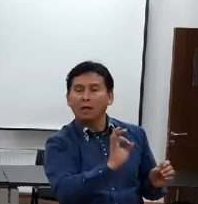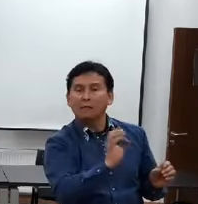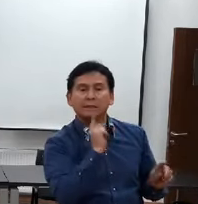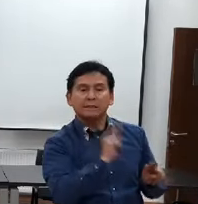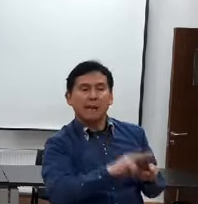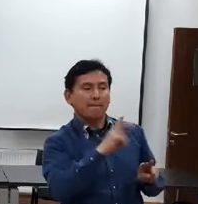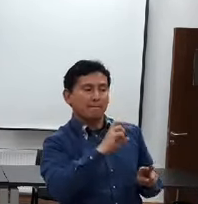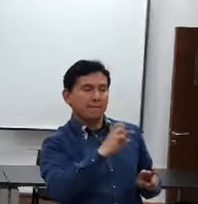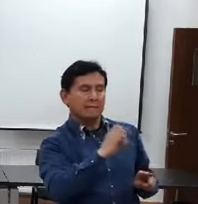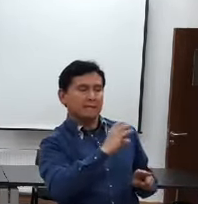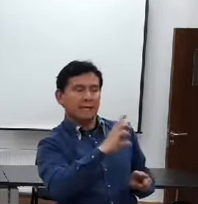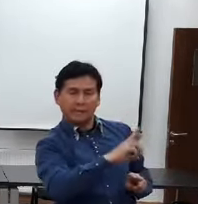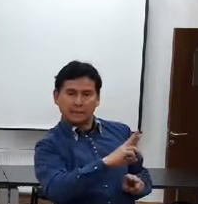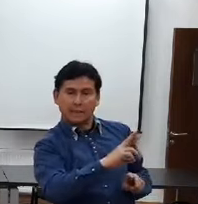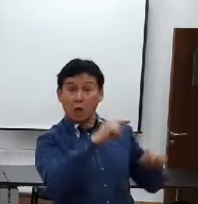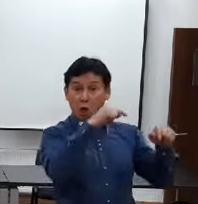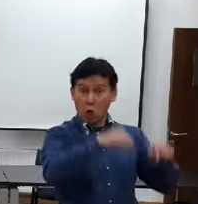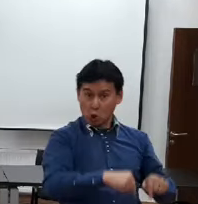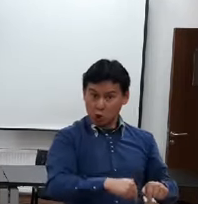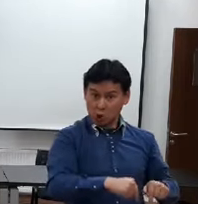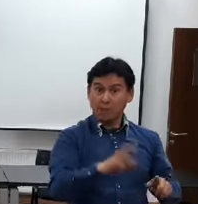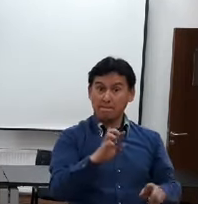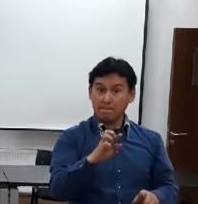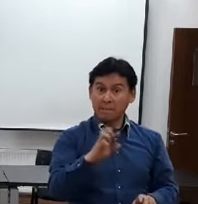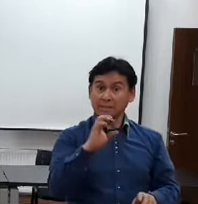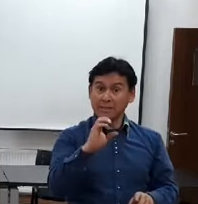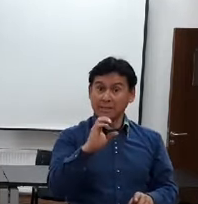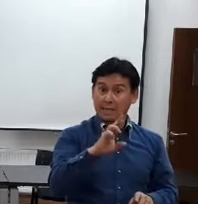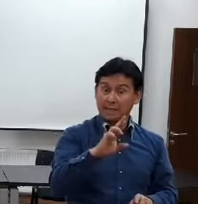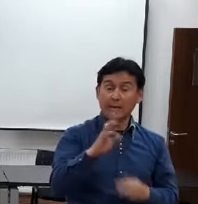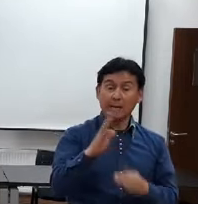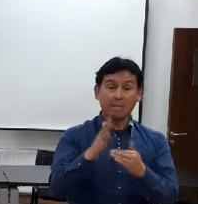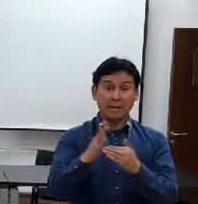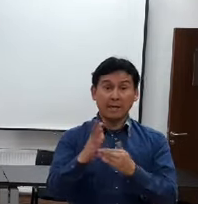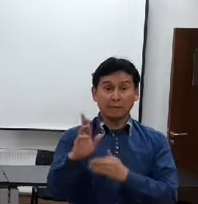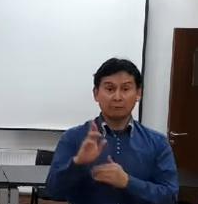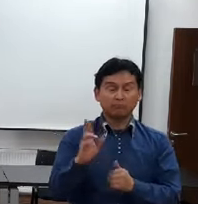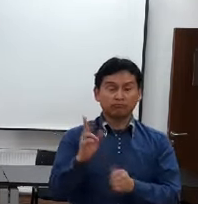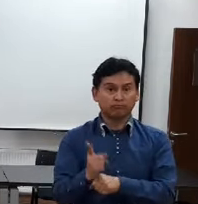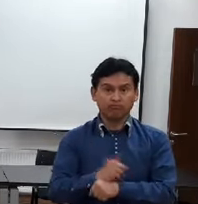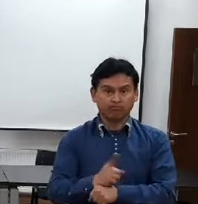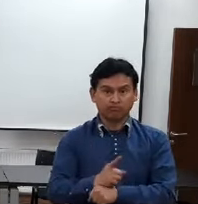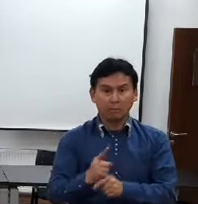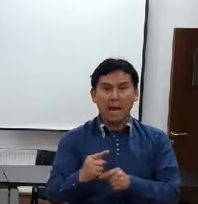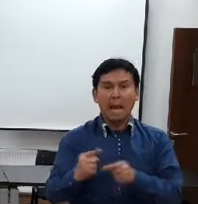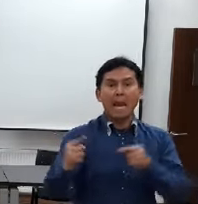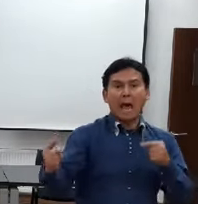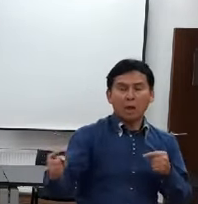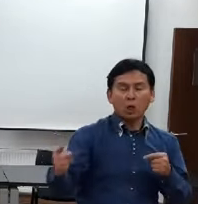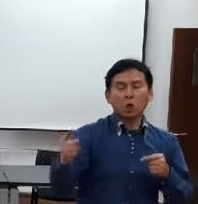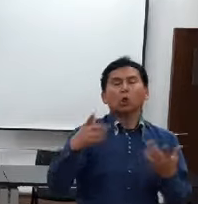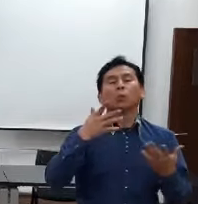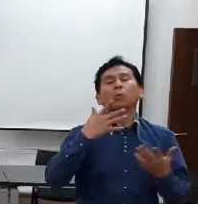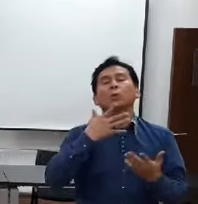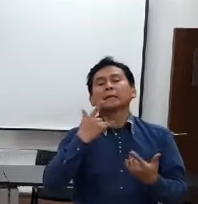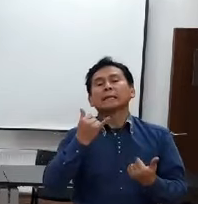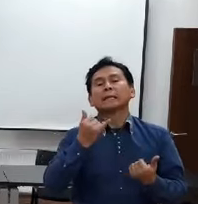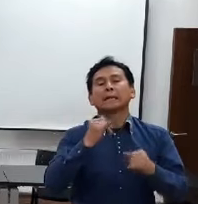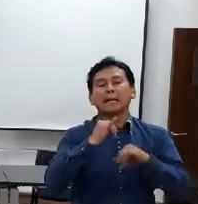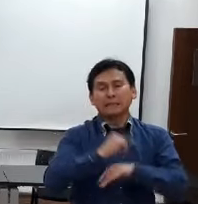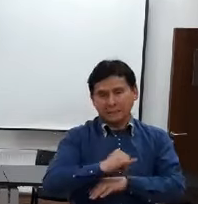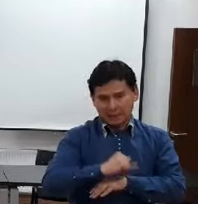una PCR hoy día las PCR los tiempos de espera son bastante más largos y más prolongados que en la región